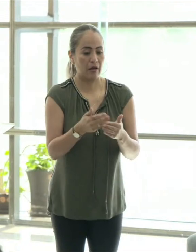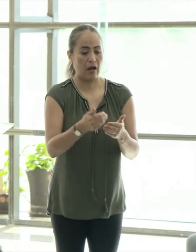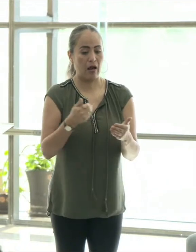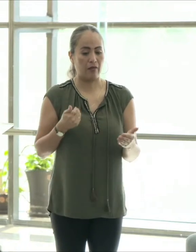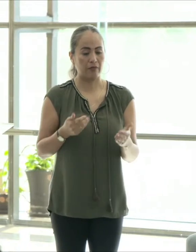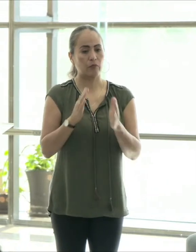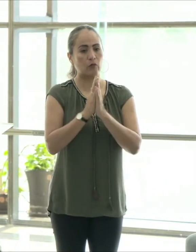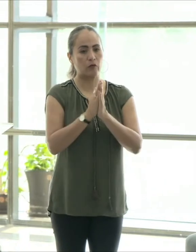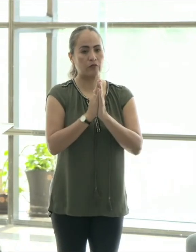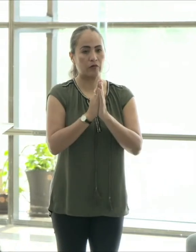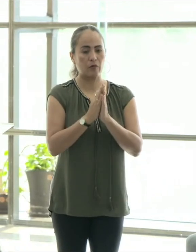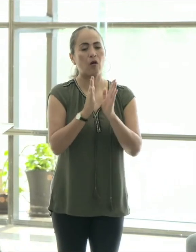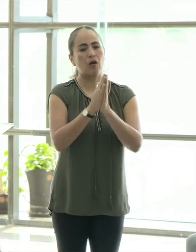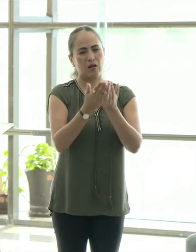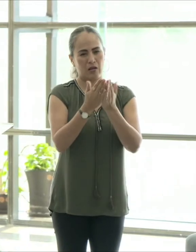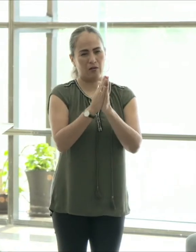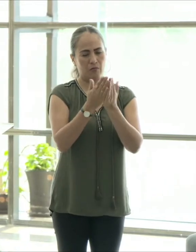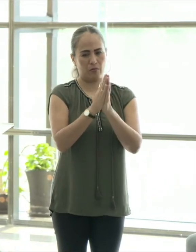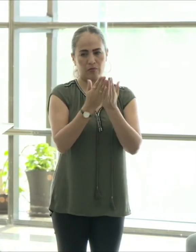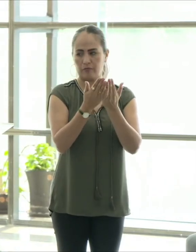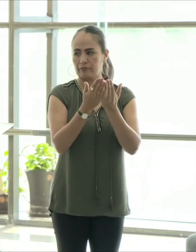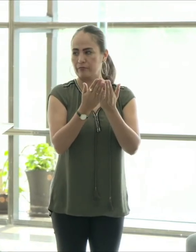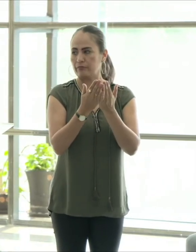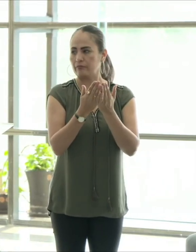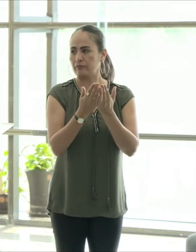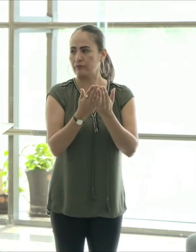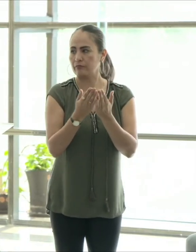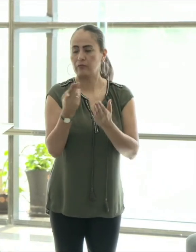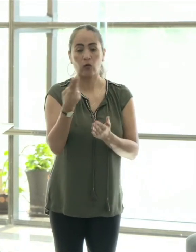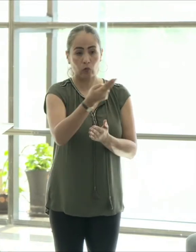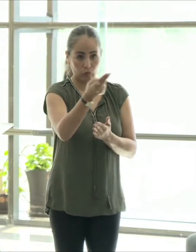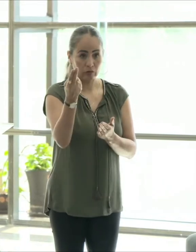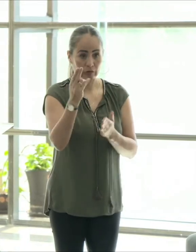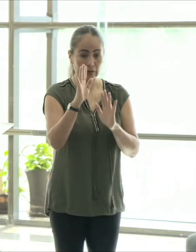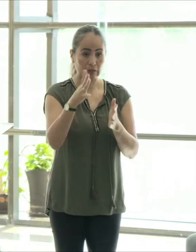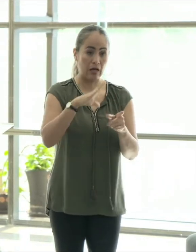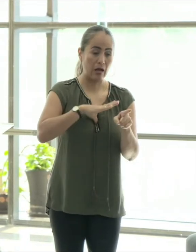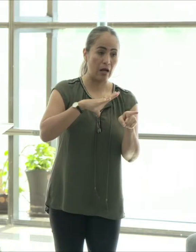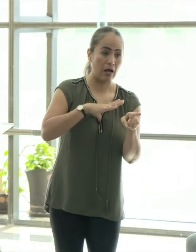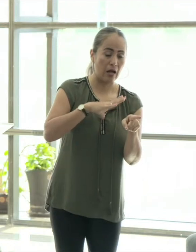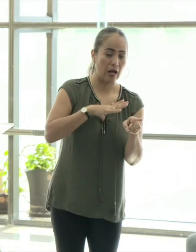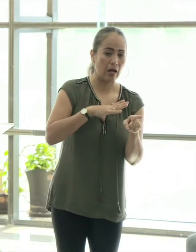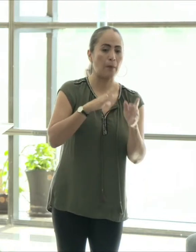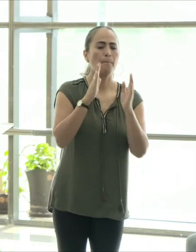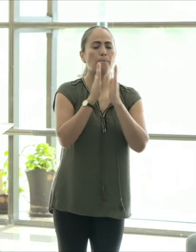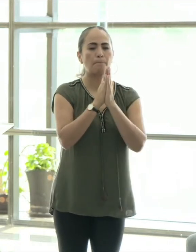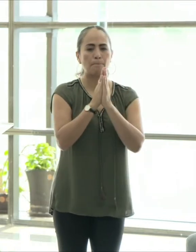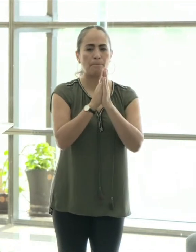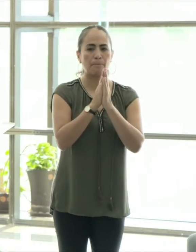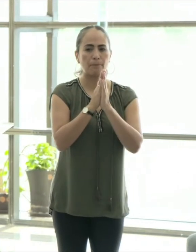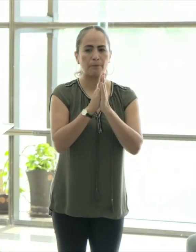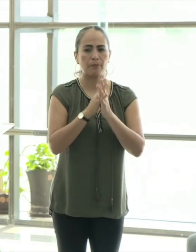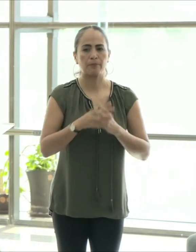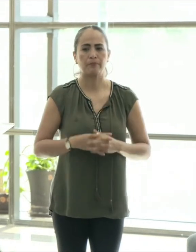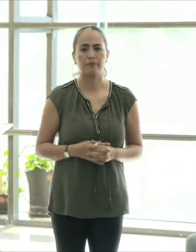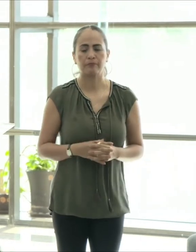un pequeño recorrido por el cuadernillo que muchos de ustedes creo que ya lo tienen la intención es poderlo